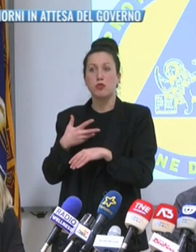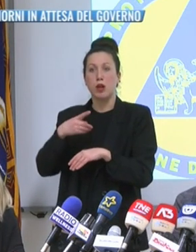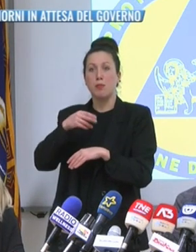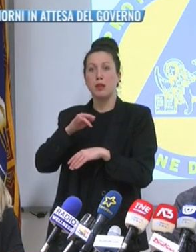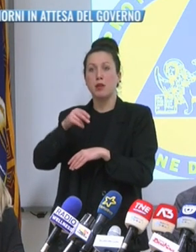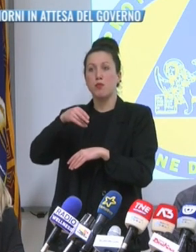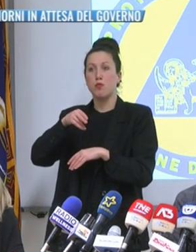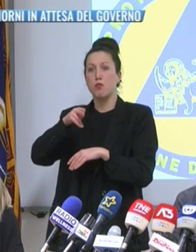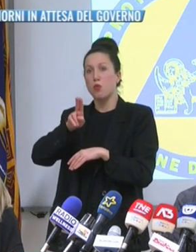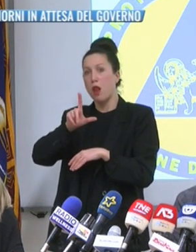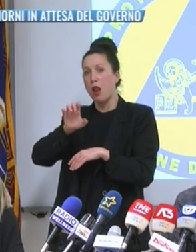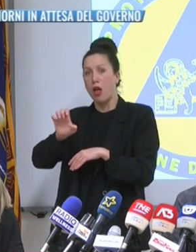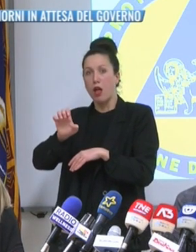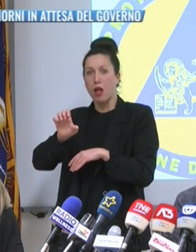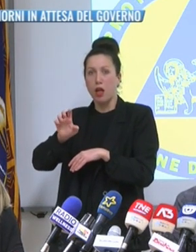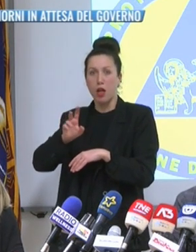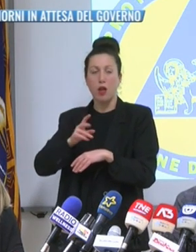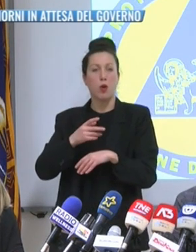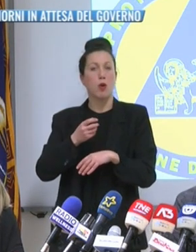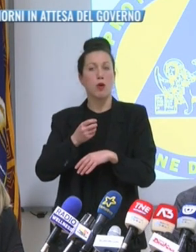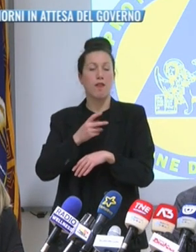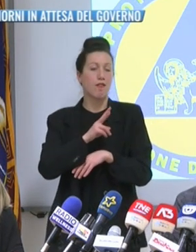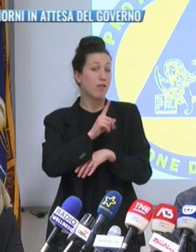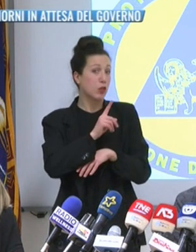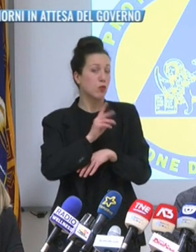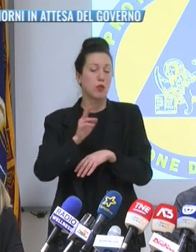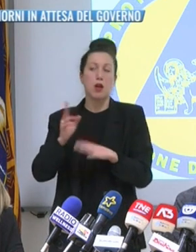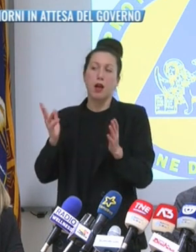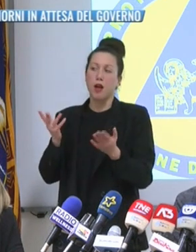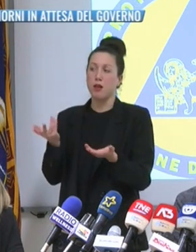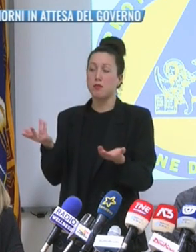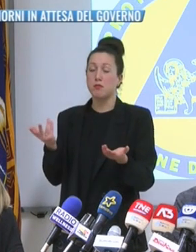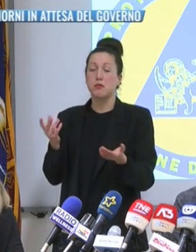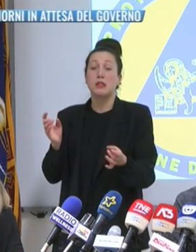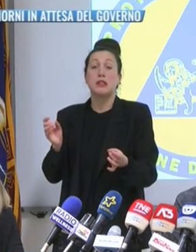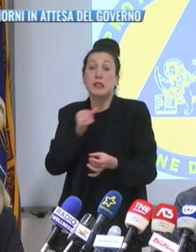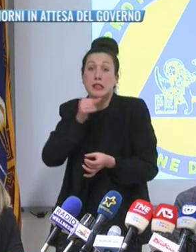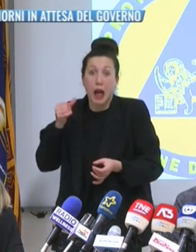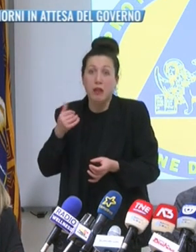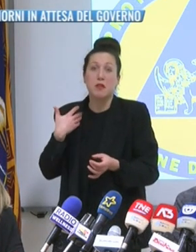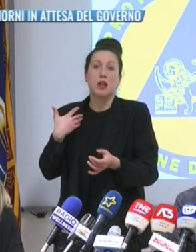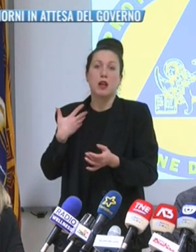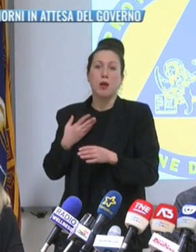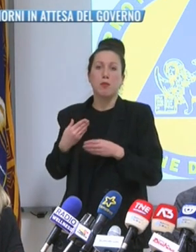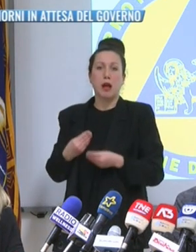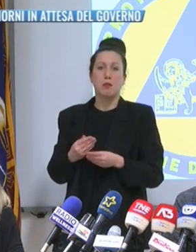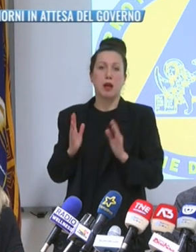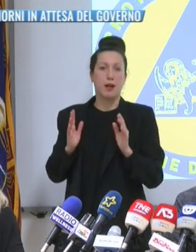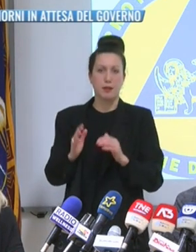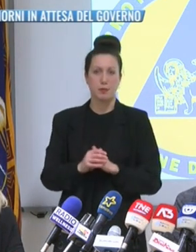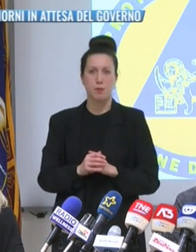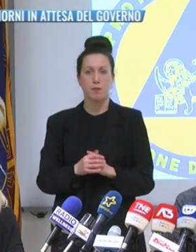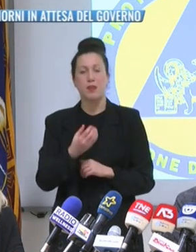regione, se c'è qualcuno che ha bisogno, noi facciamo la nostra parte nel cederla. Antonella Prigioni.